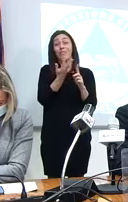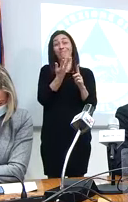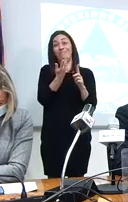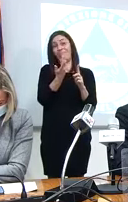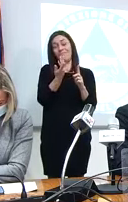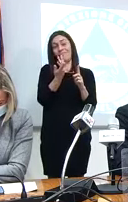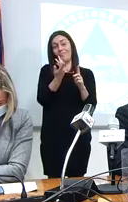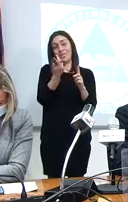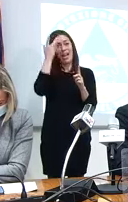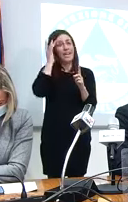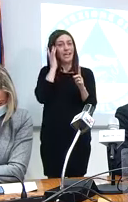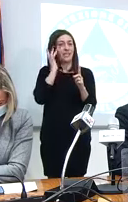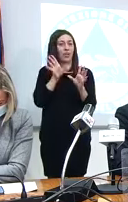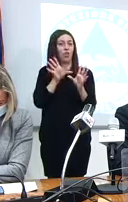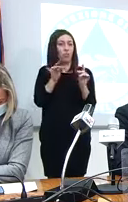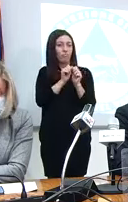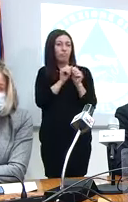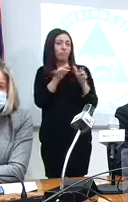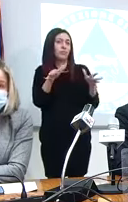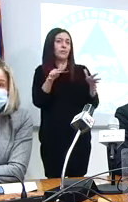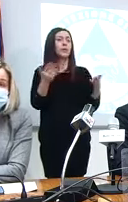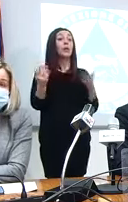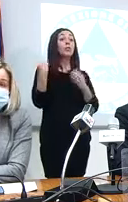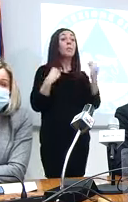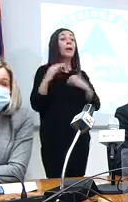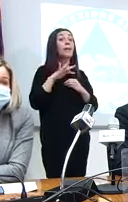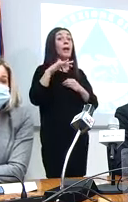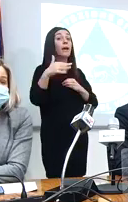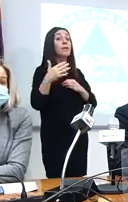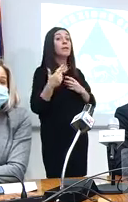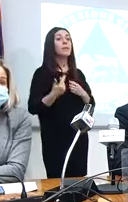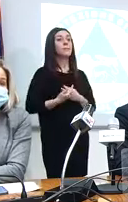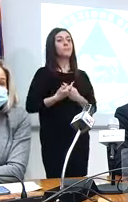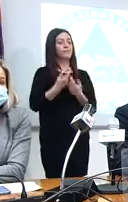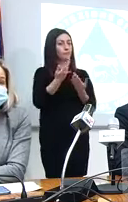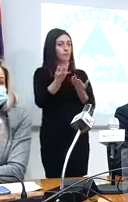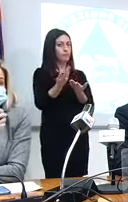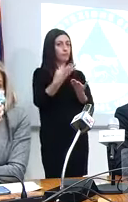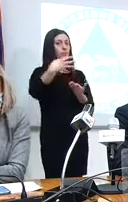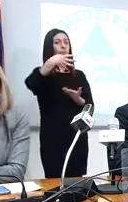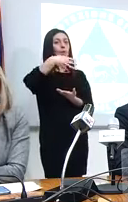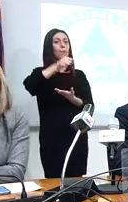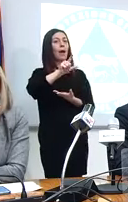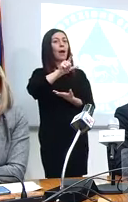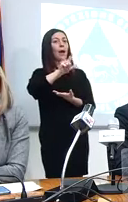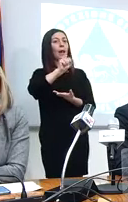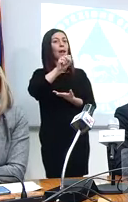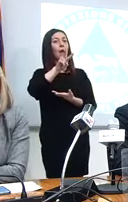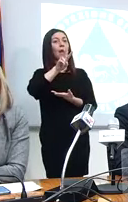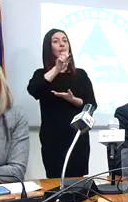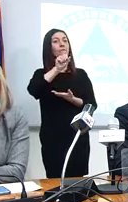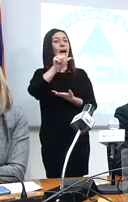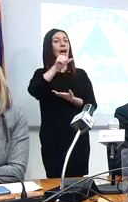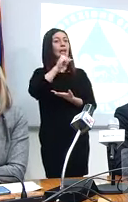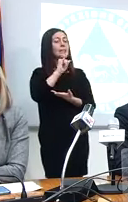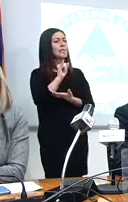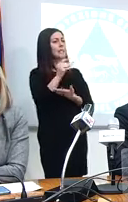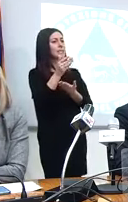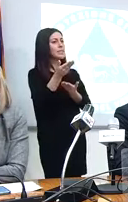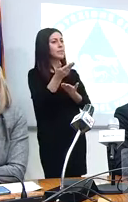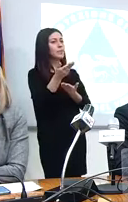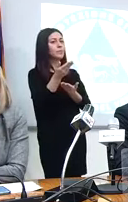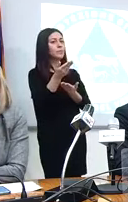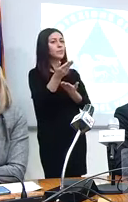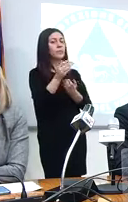Altre domande? Sì, nel frattempo si sono prenotati Malavasi e Marchiori. Prego Malavasi, nome, cognome e